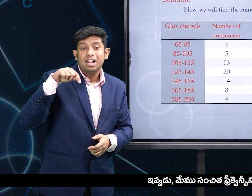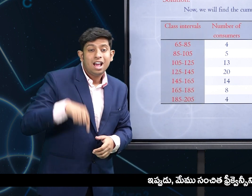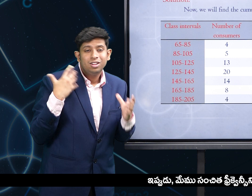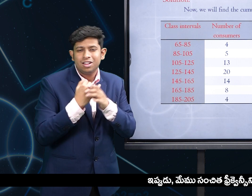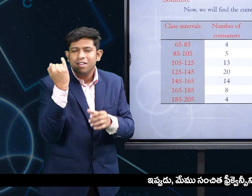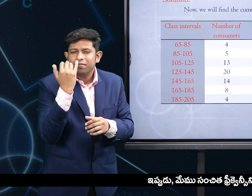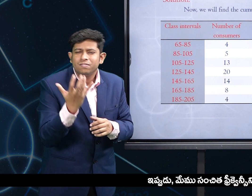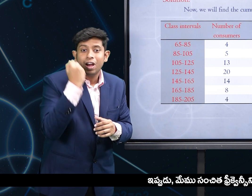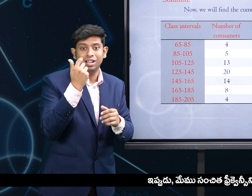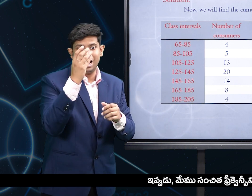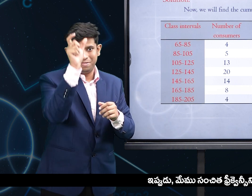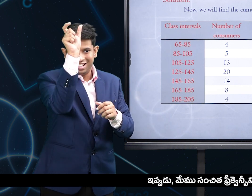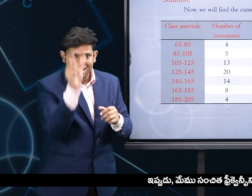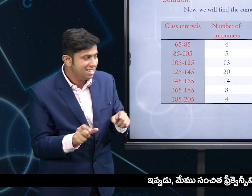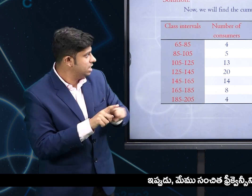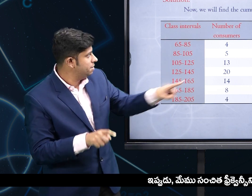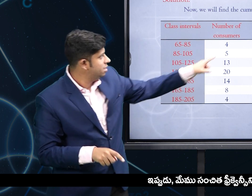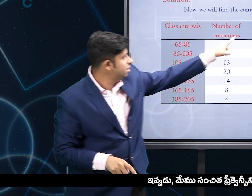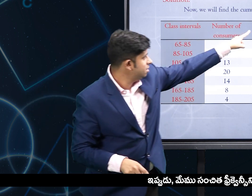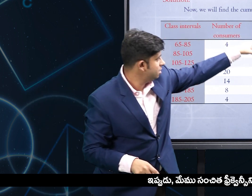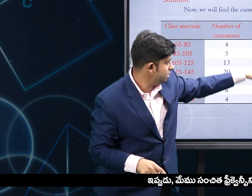ఇప్పుడు మనం సంచిత ఫ్రీక్వెన్సీని కనుగొంటాము.